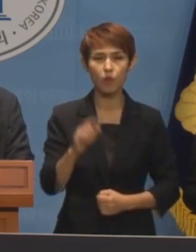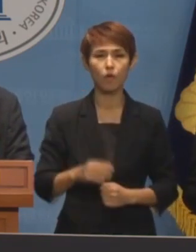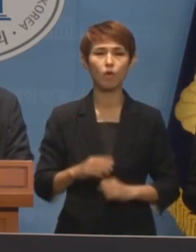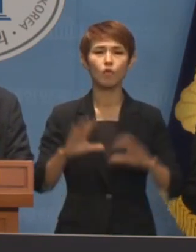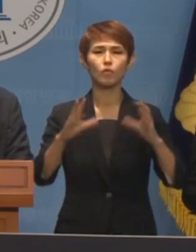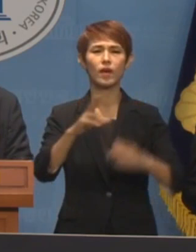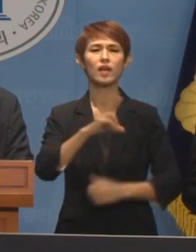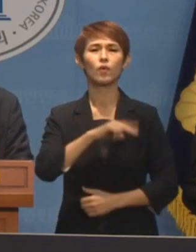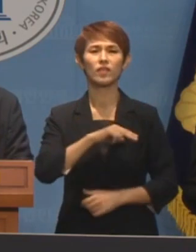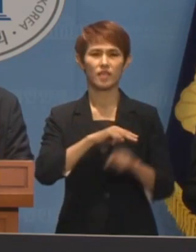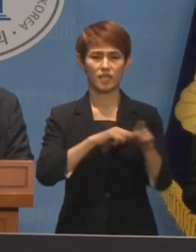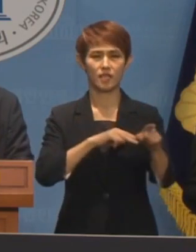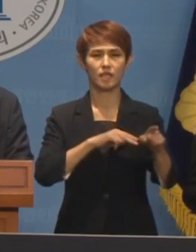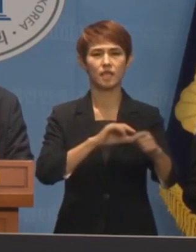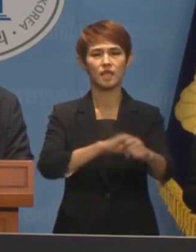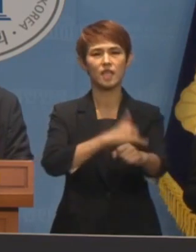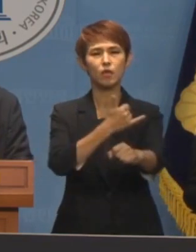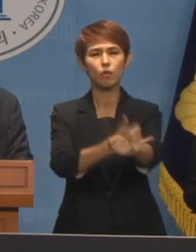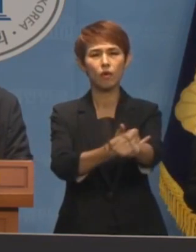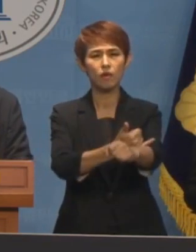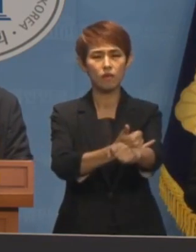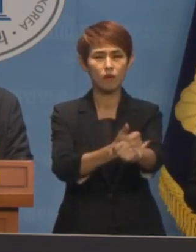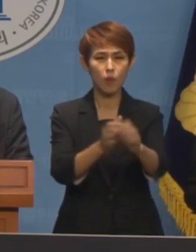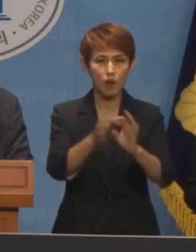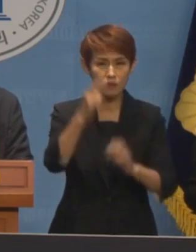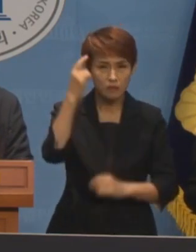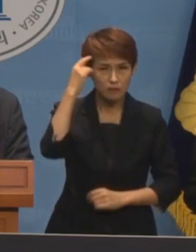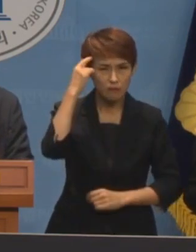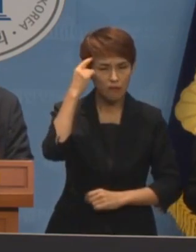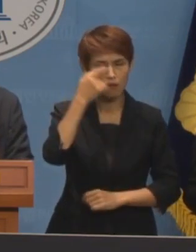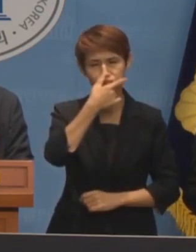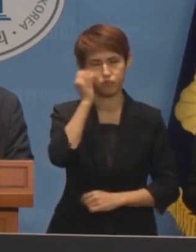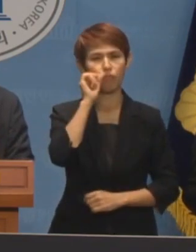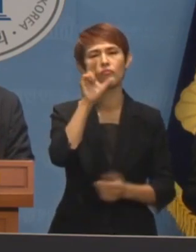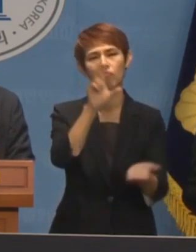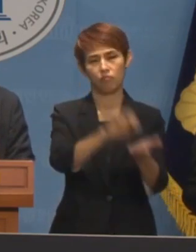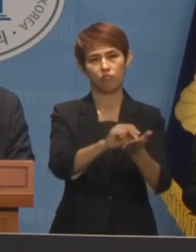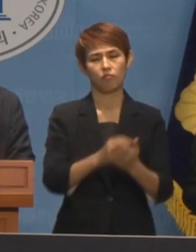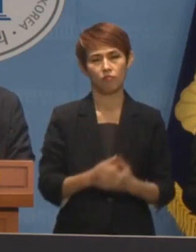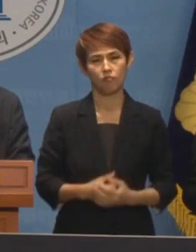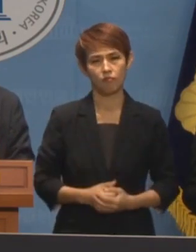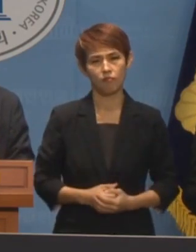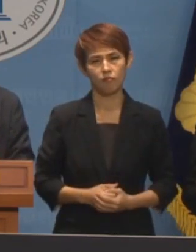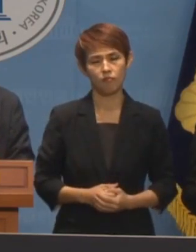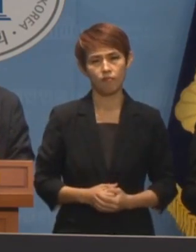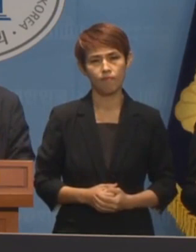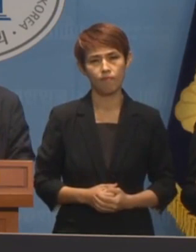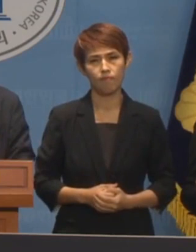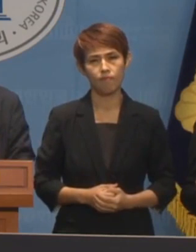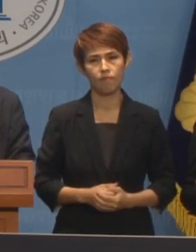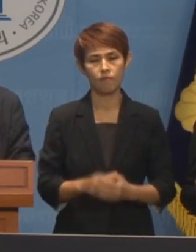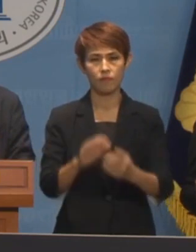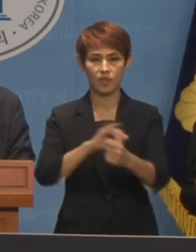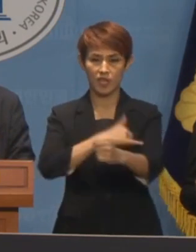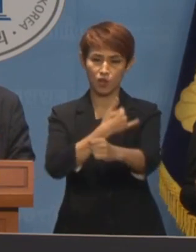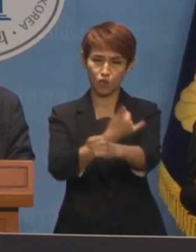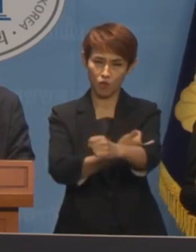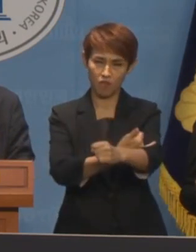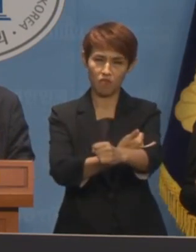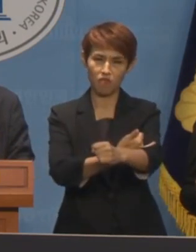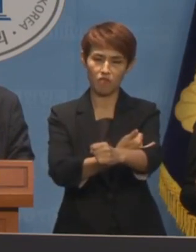국회의원들의 인권의식이 너무나 안 돼 있습니다. 다른 말로 말하면 인권을